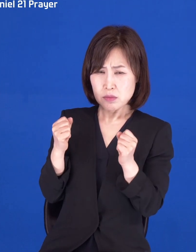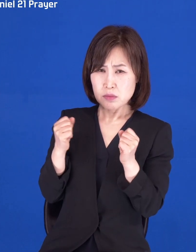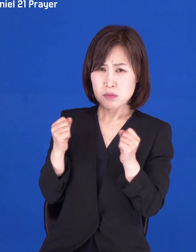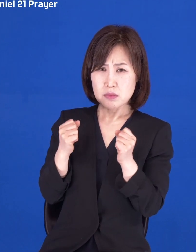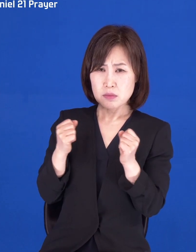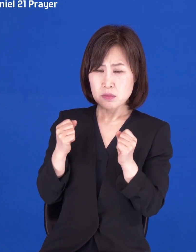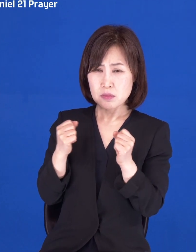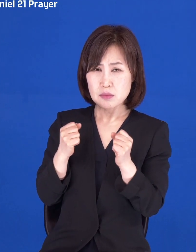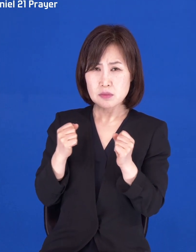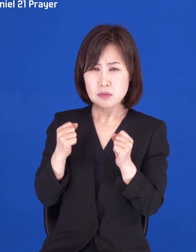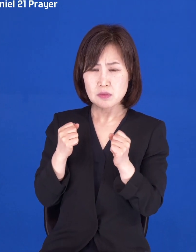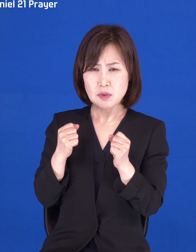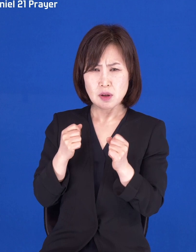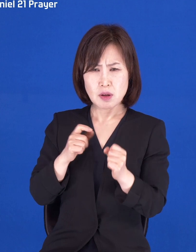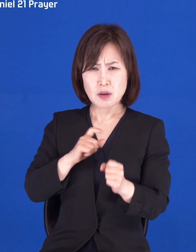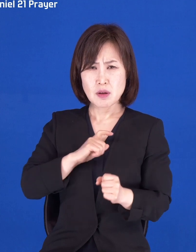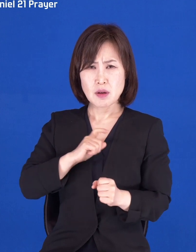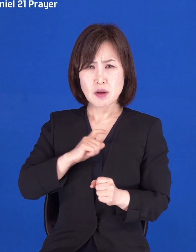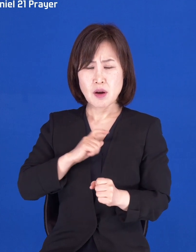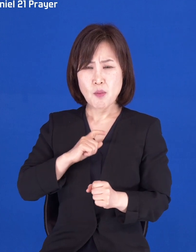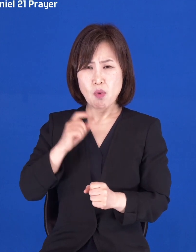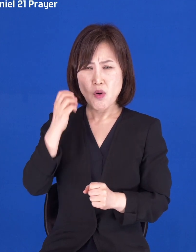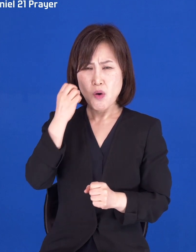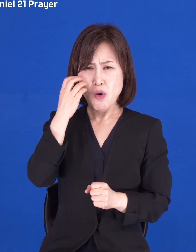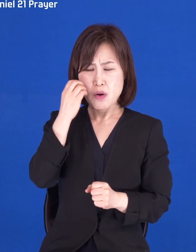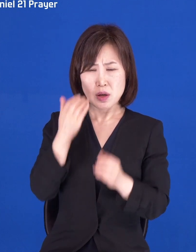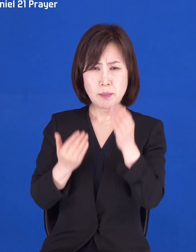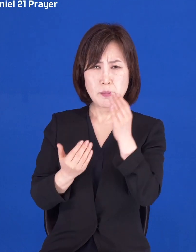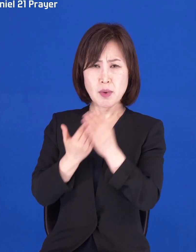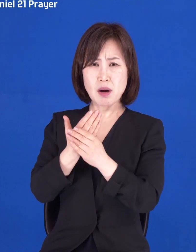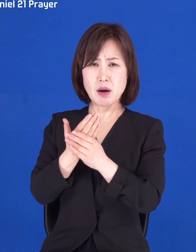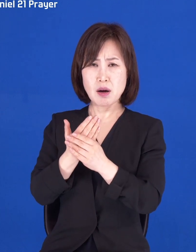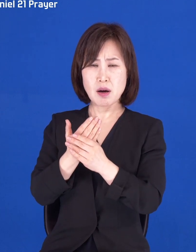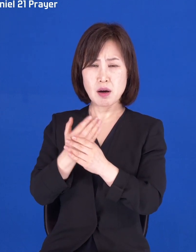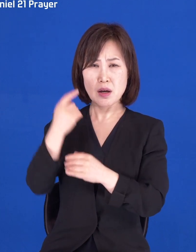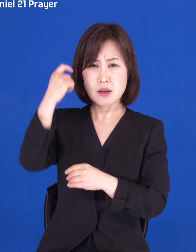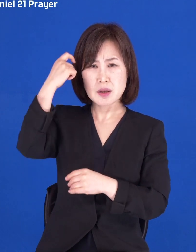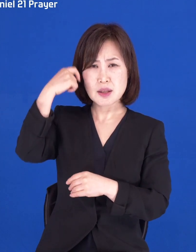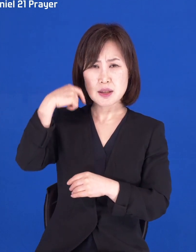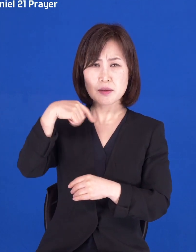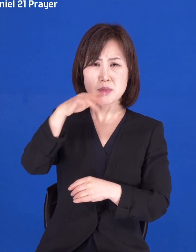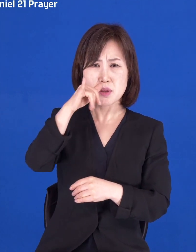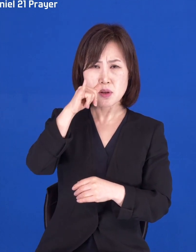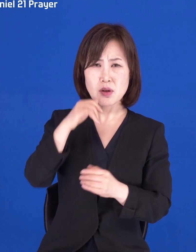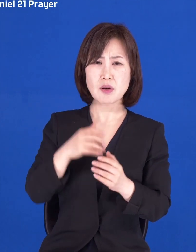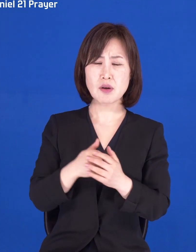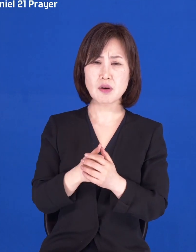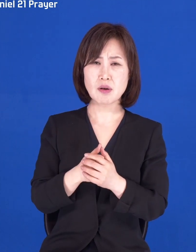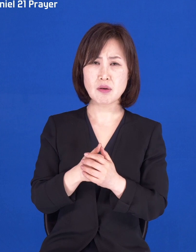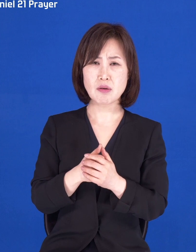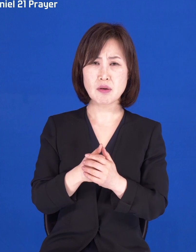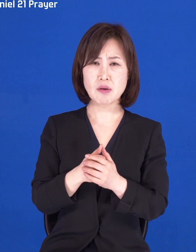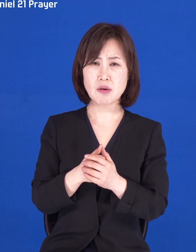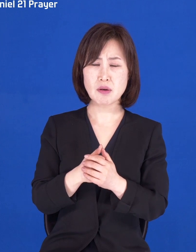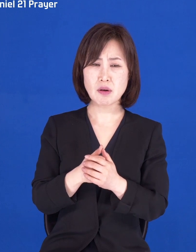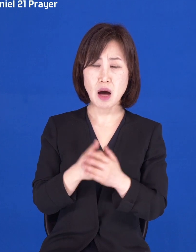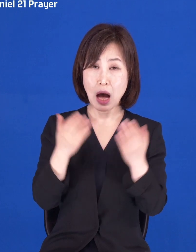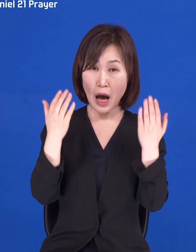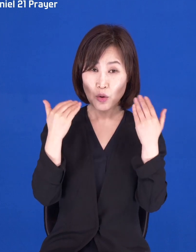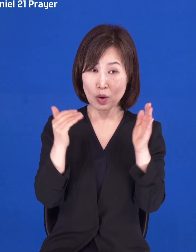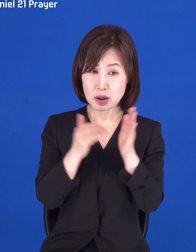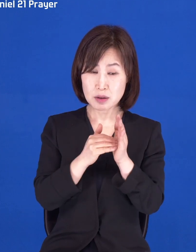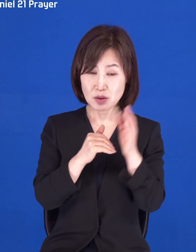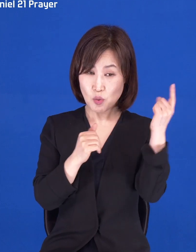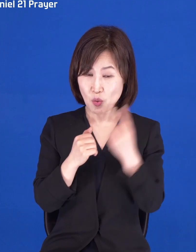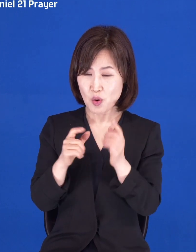무겁고 직감적으로 무슨 일이 있구나 이런 느낌을 받았습니다. 그리고 학교 갔다 오면